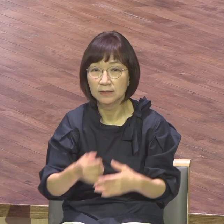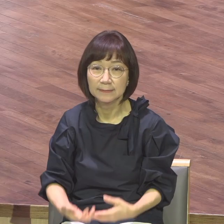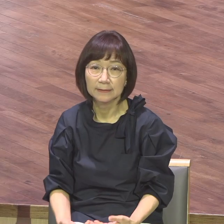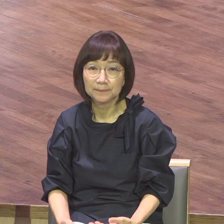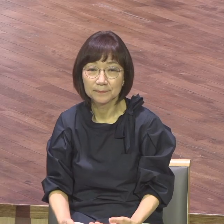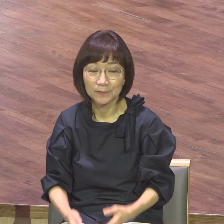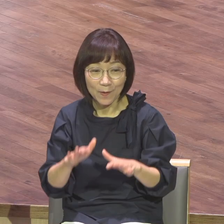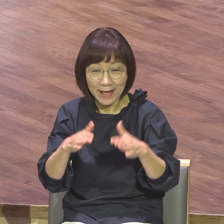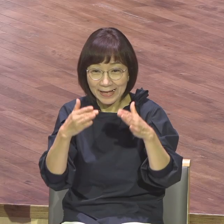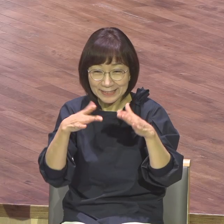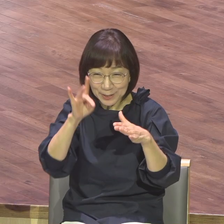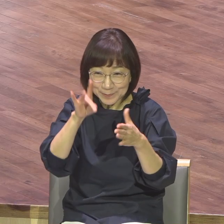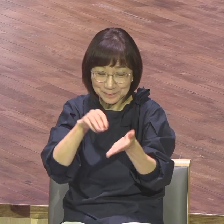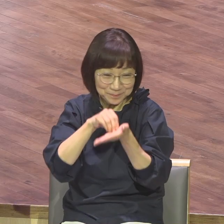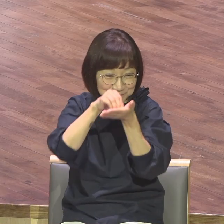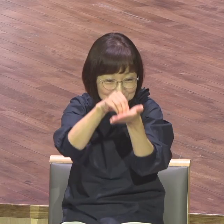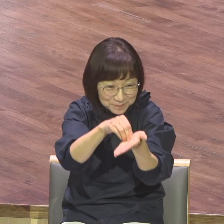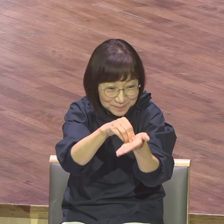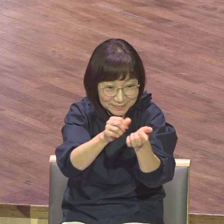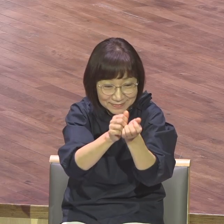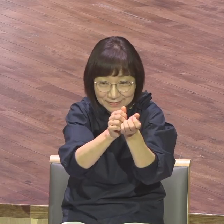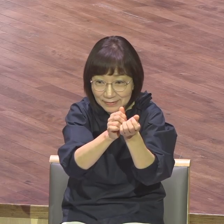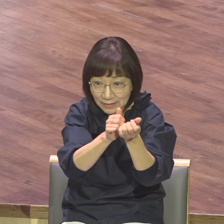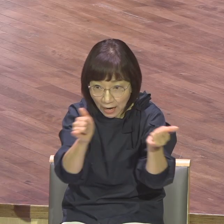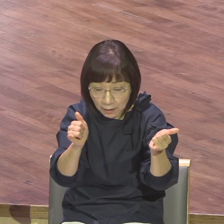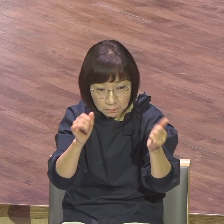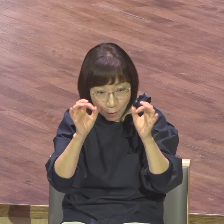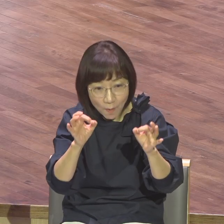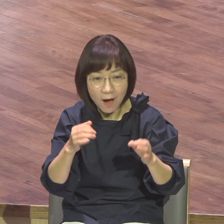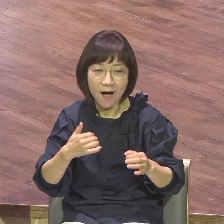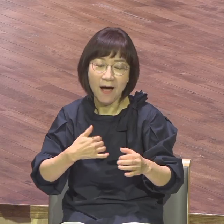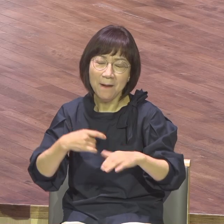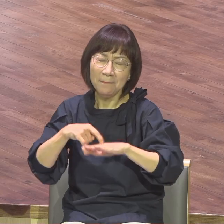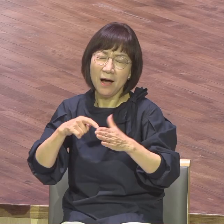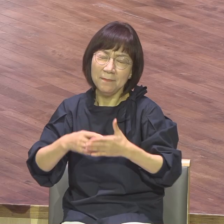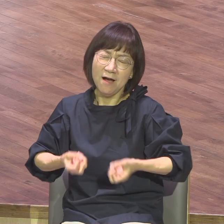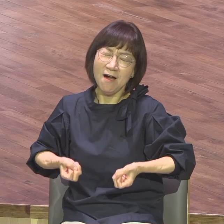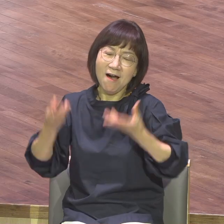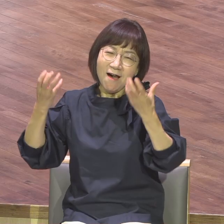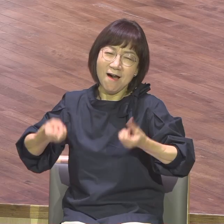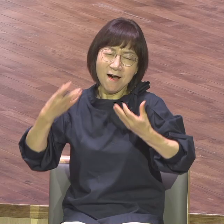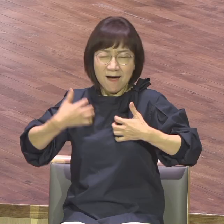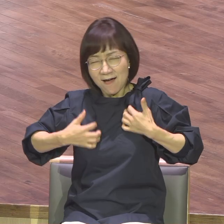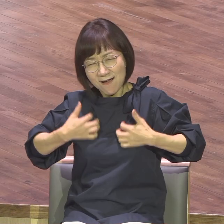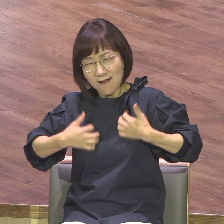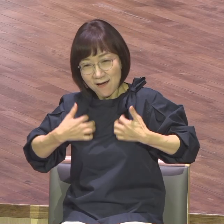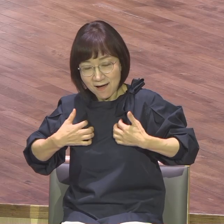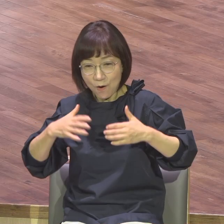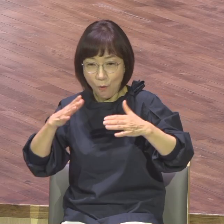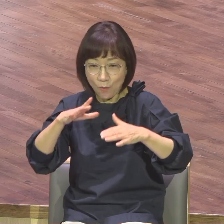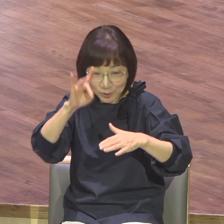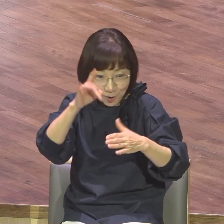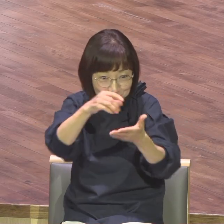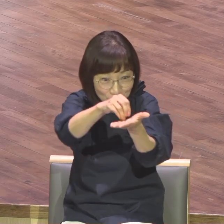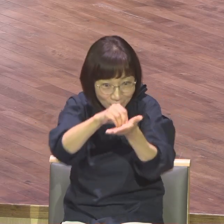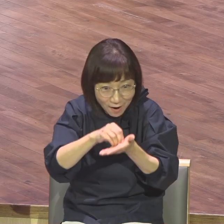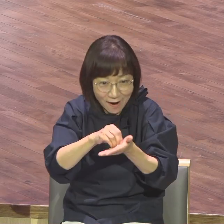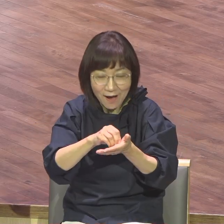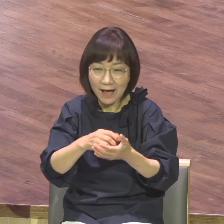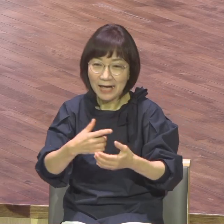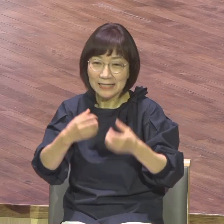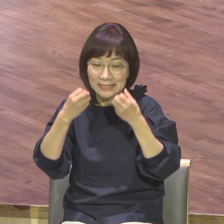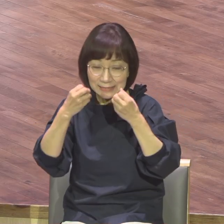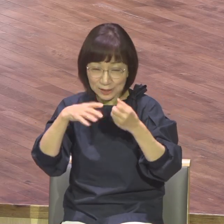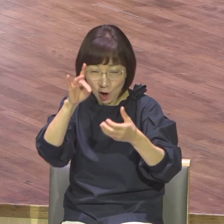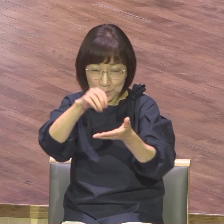있어요. 새 가족 오면요, 전 내 마음에 잔치가 일어나요. 제 담임 목사로서 이야 새 가족이 왔구나. 사가서 이름 부를